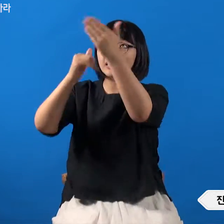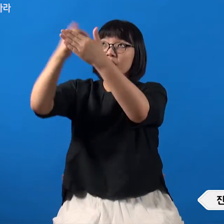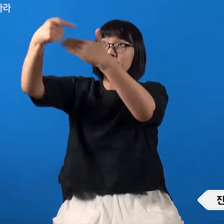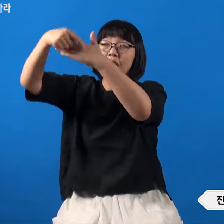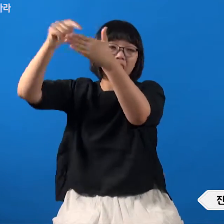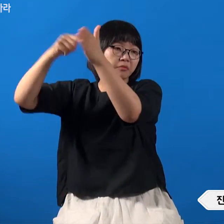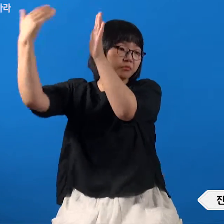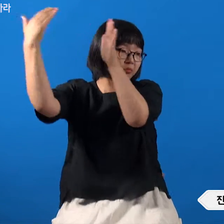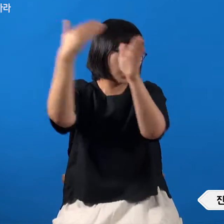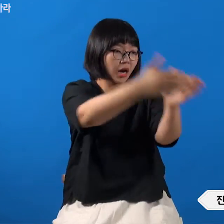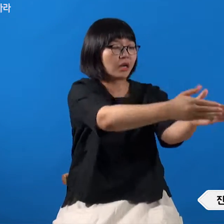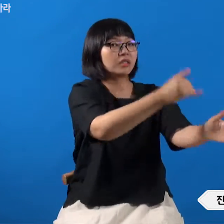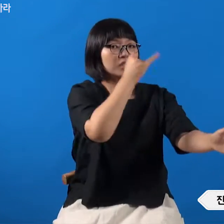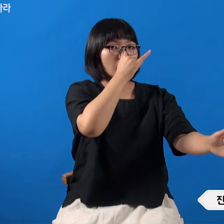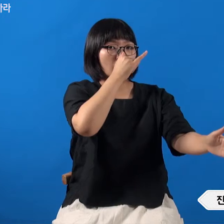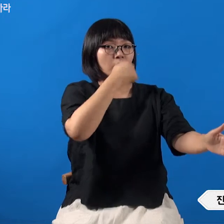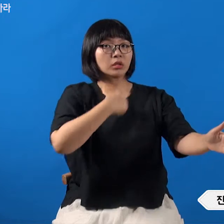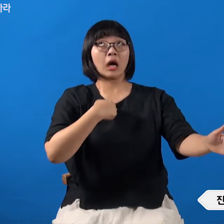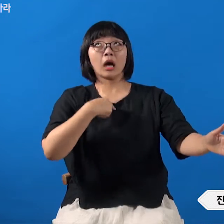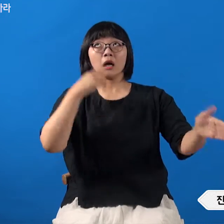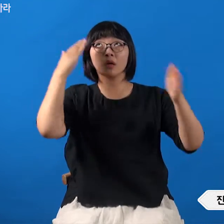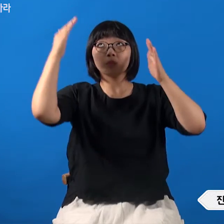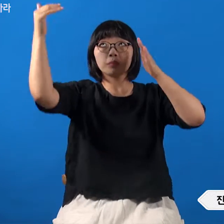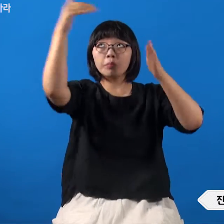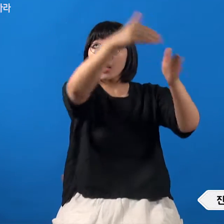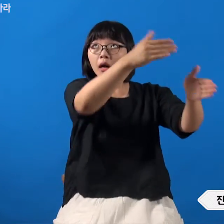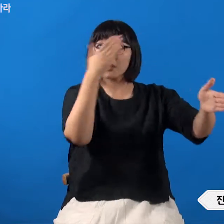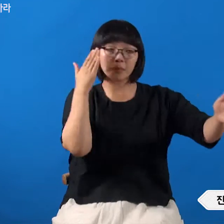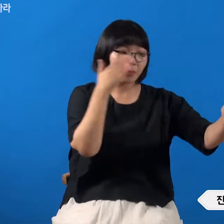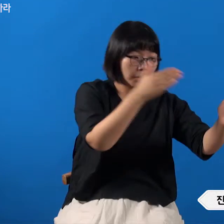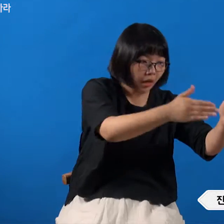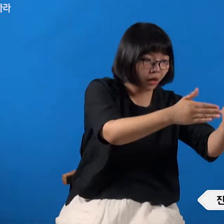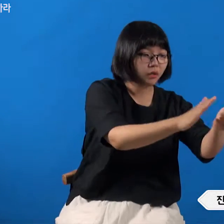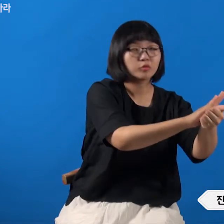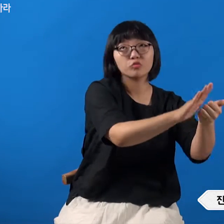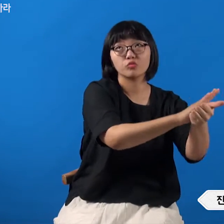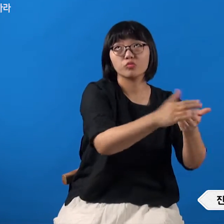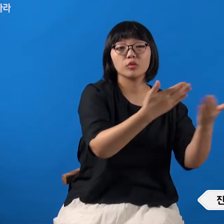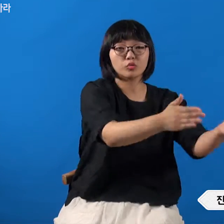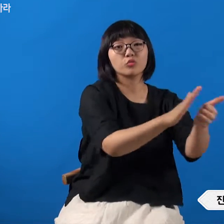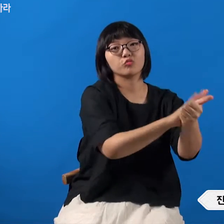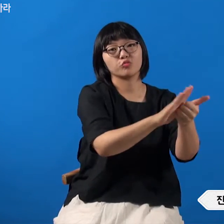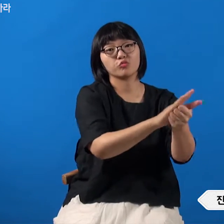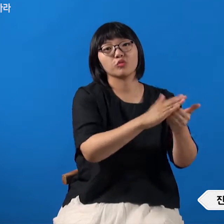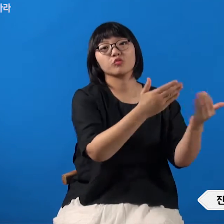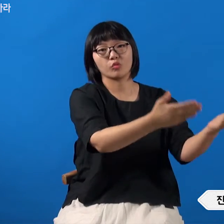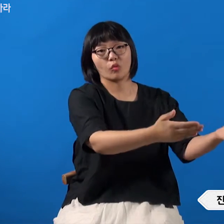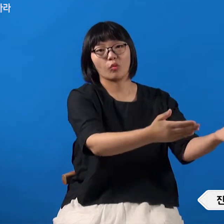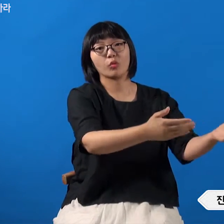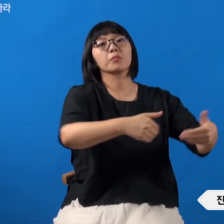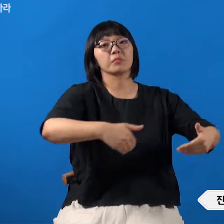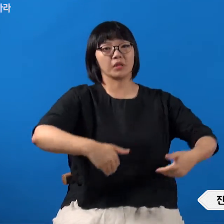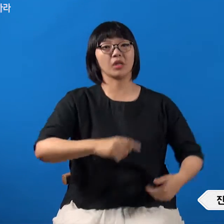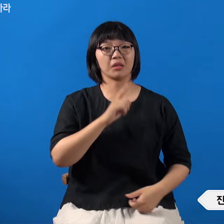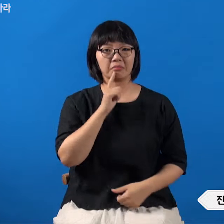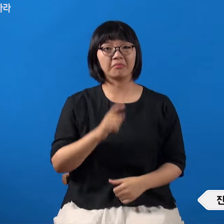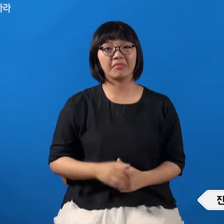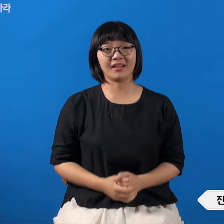자들이라고 말씀하시며 하나님이 그들을 향해 마음을 품고 계시다는 사실을